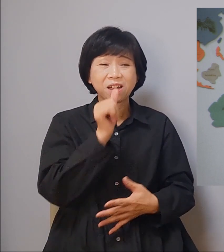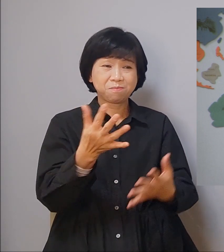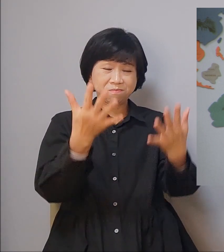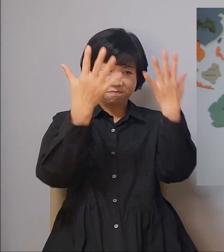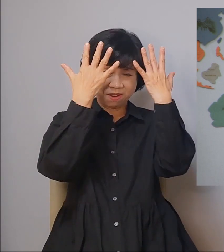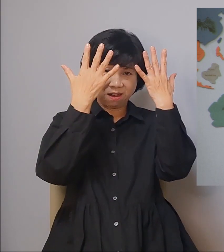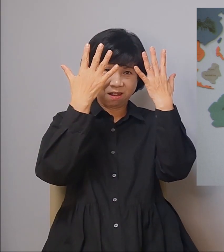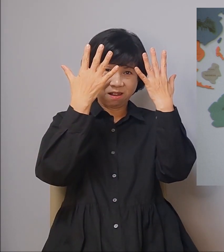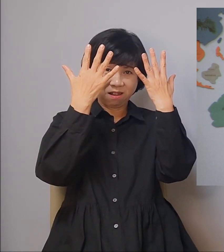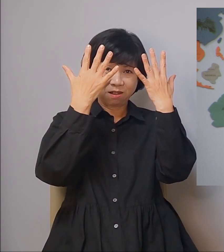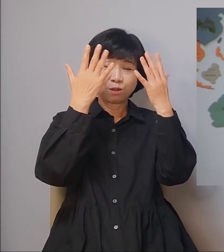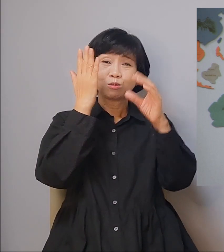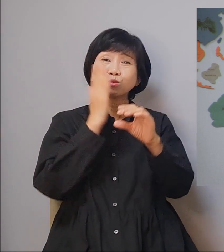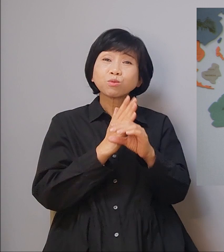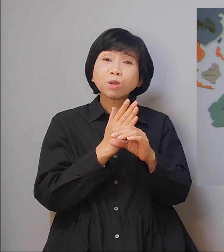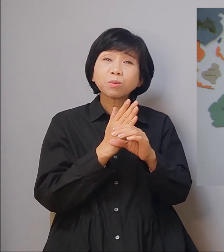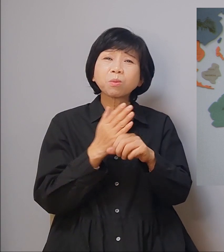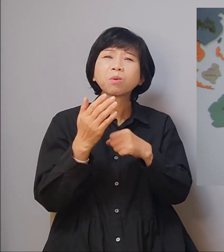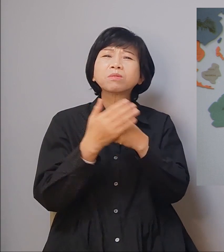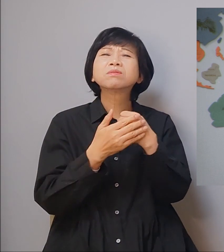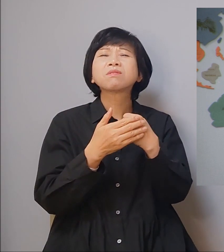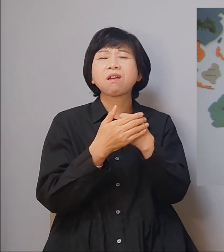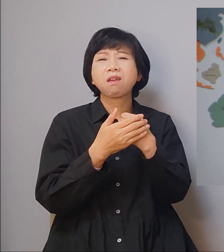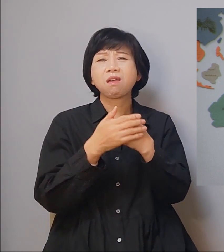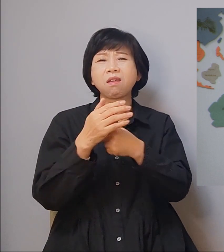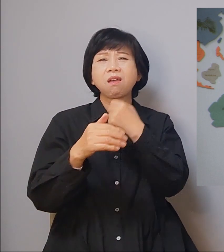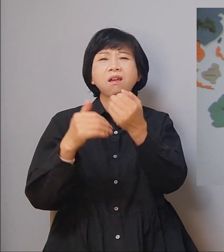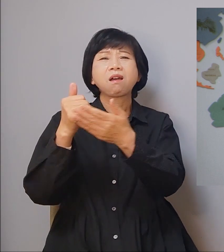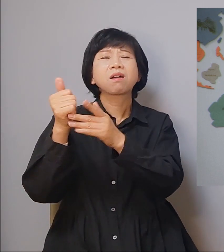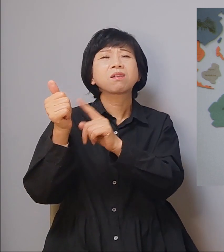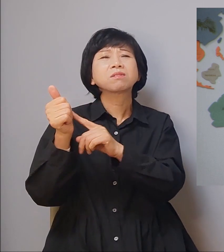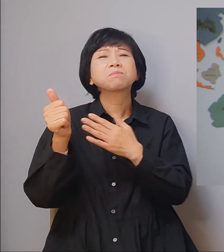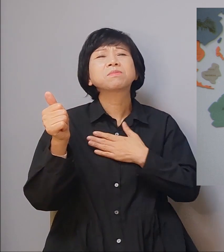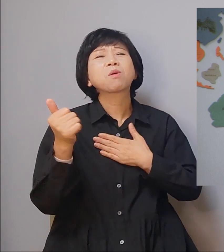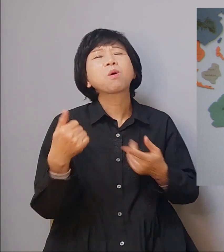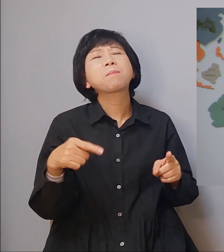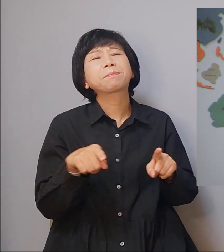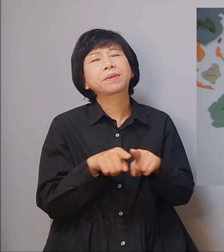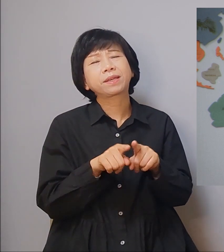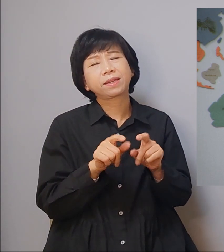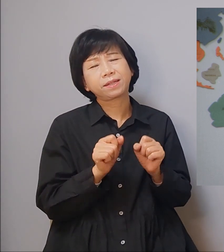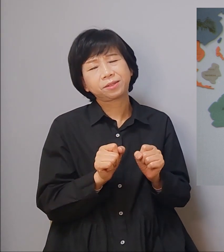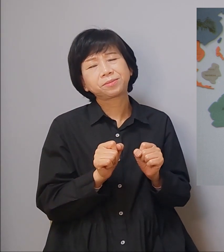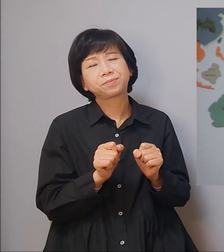하나님이 그 현장에서도 나와 여전히 함께 하시는가입니다.